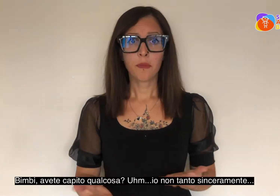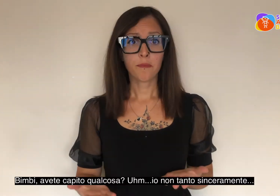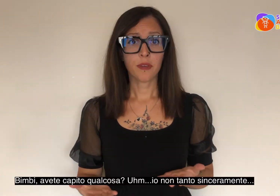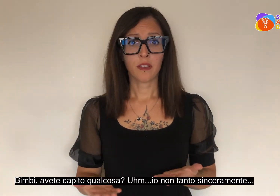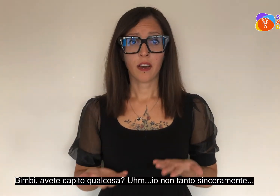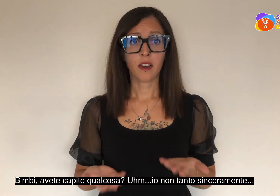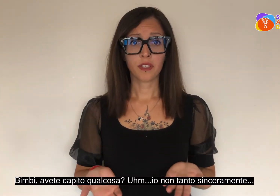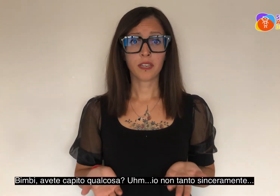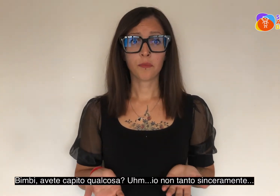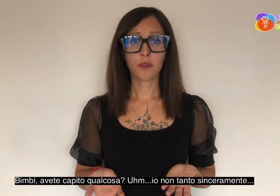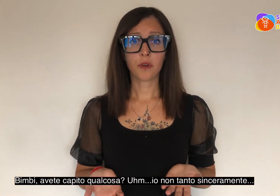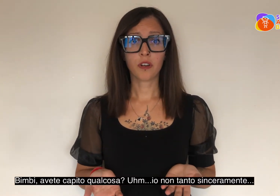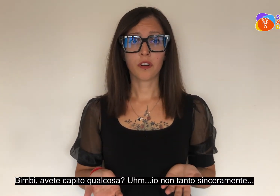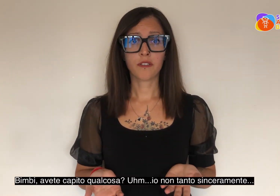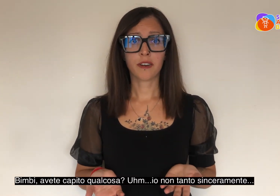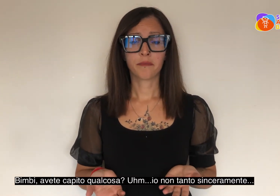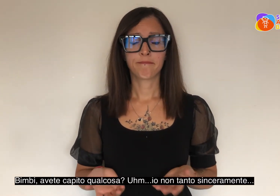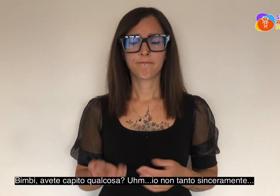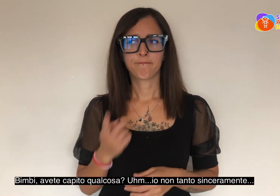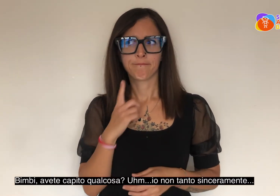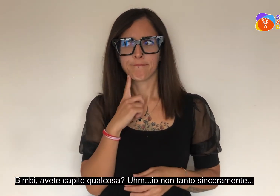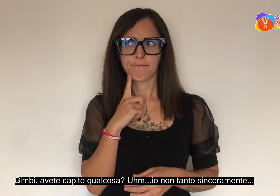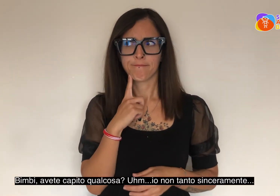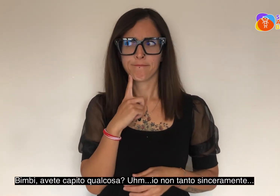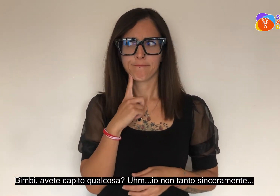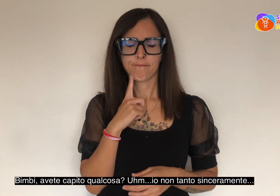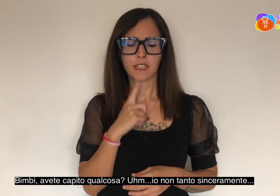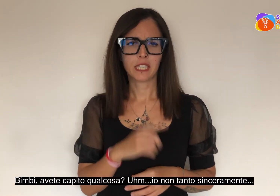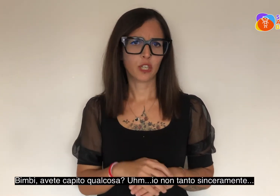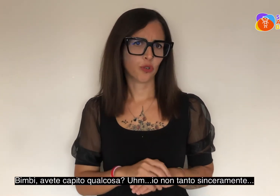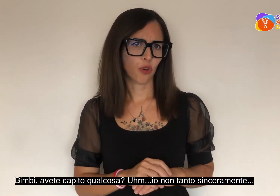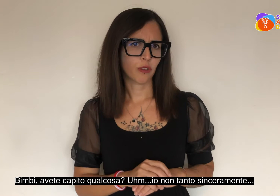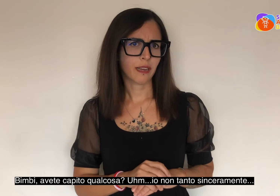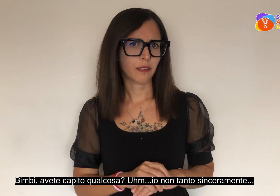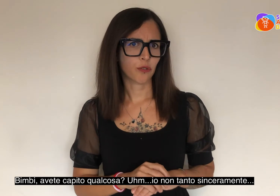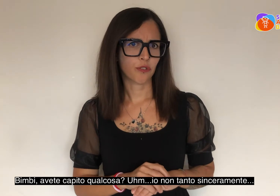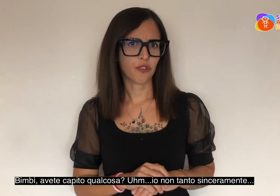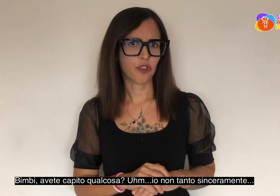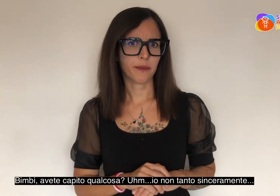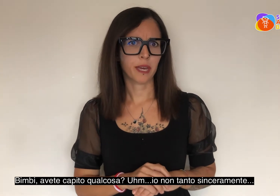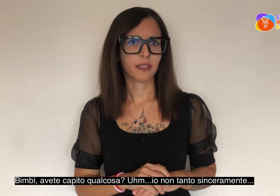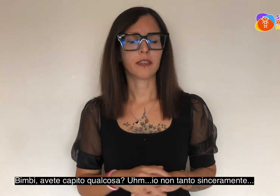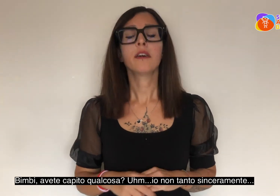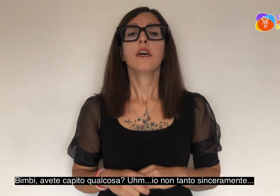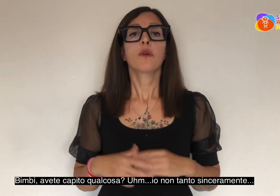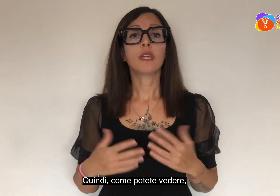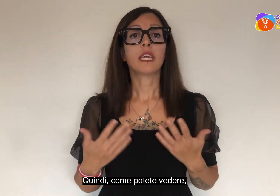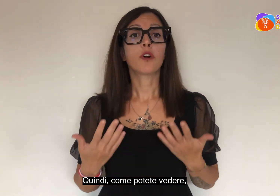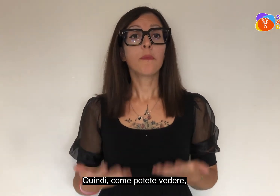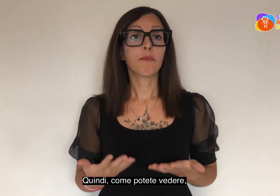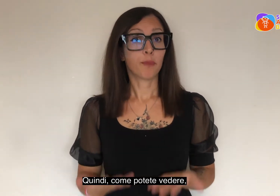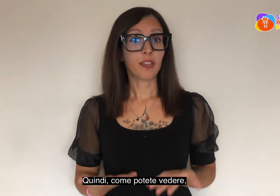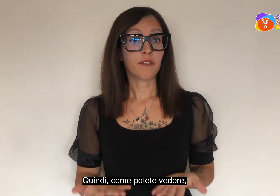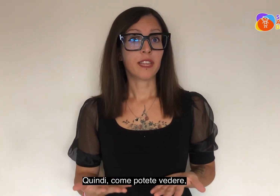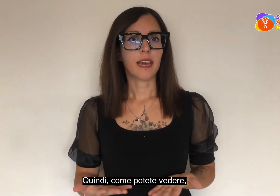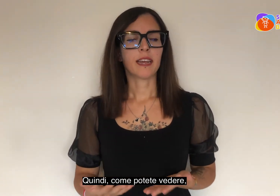Bimbi, avete capito qualcosa? Io non tanto, sinceramente. Quindi, come potete vedere,